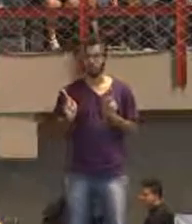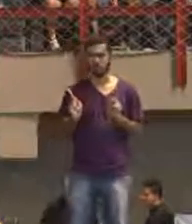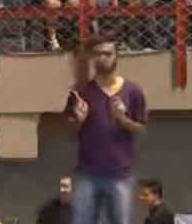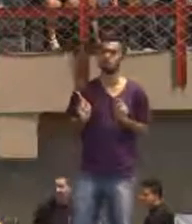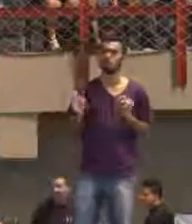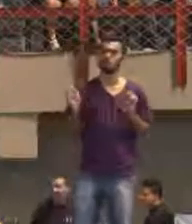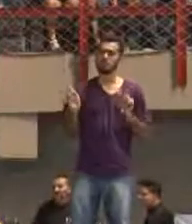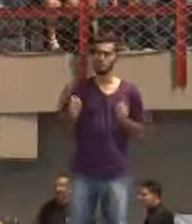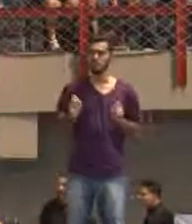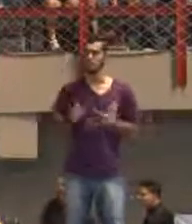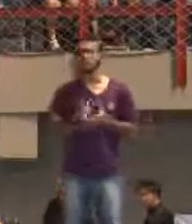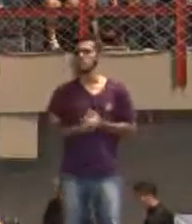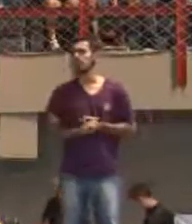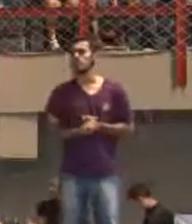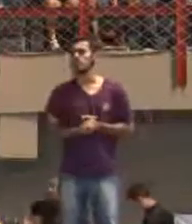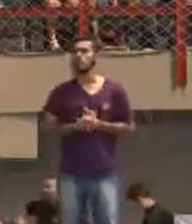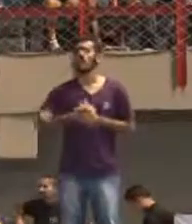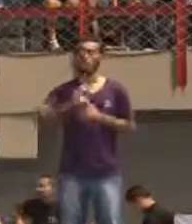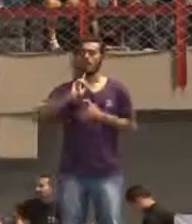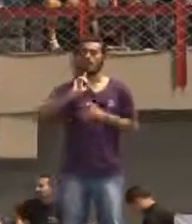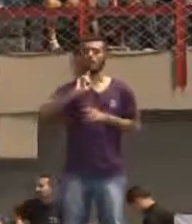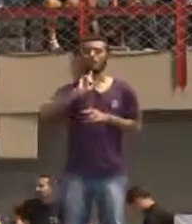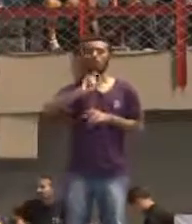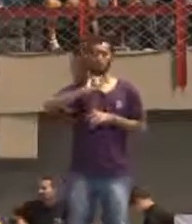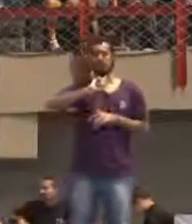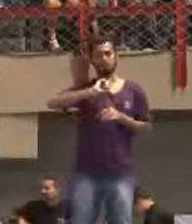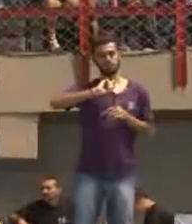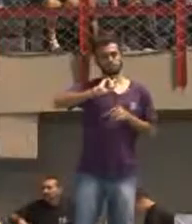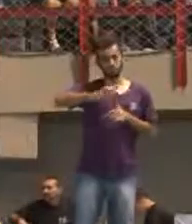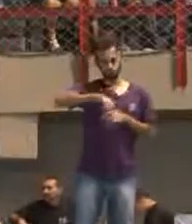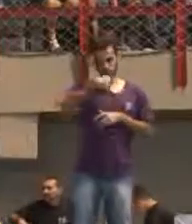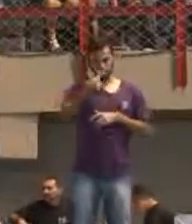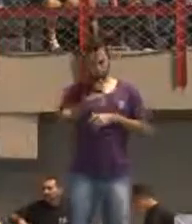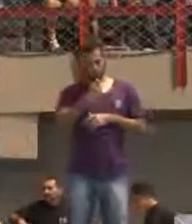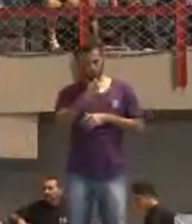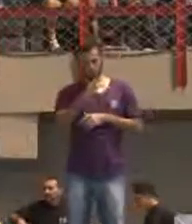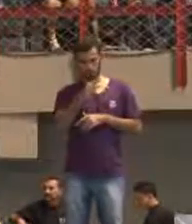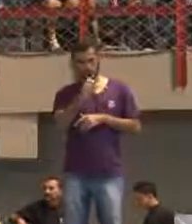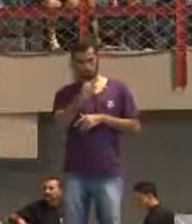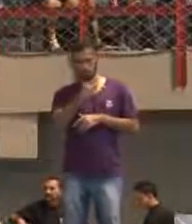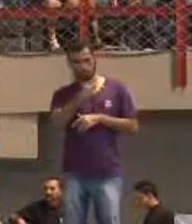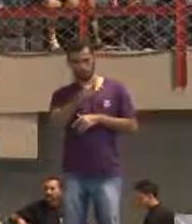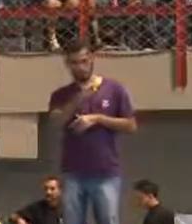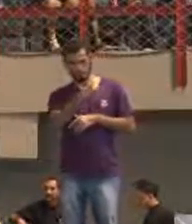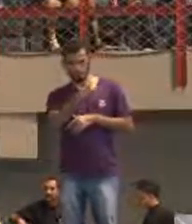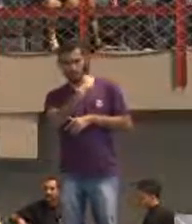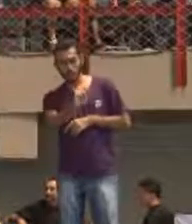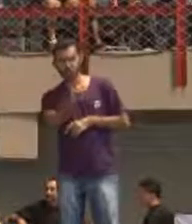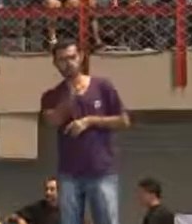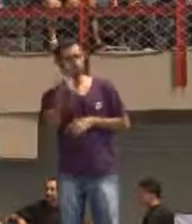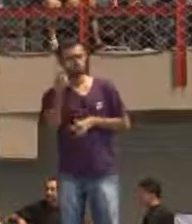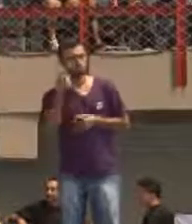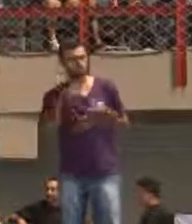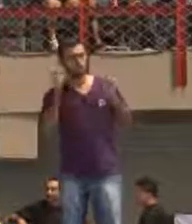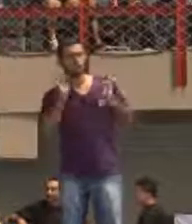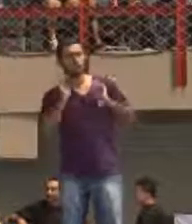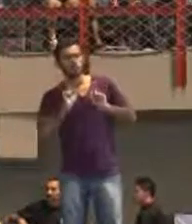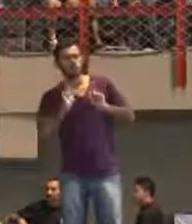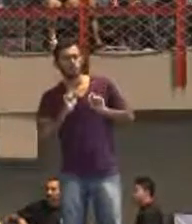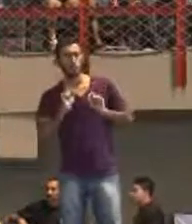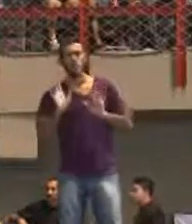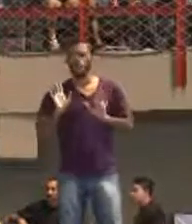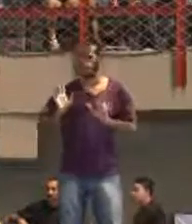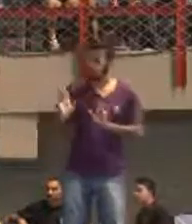bem. Depois da ortografia, o que é que você vai olhar? Sim, professora, mas eu ainda estou